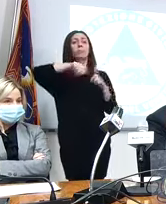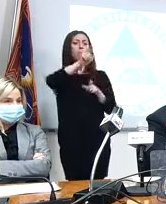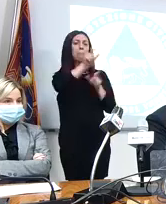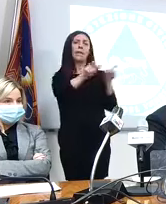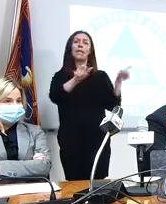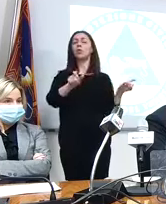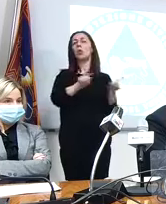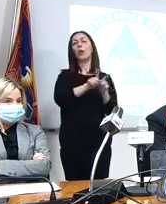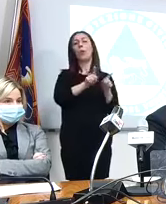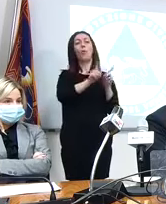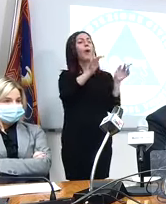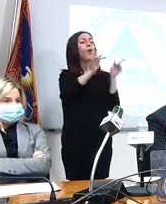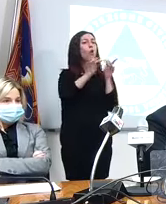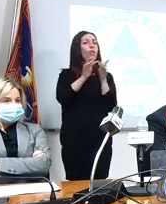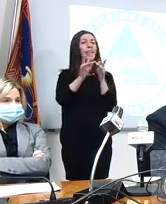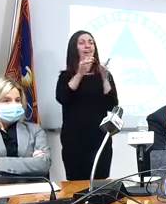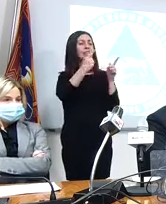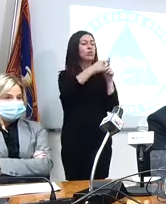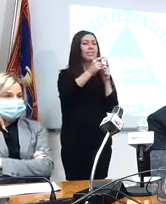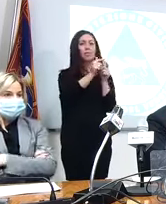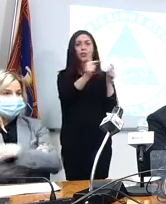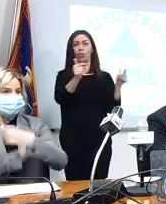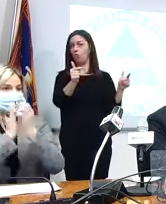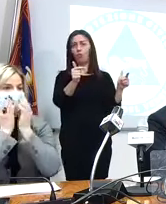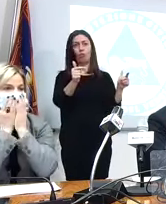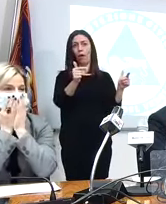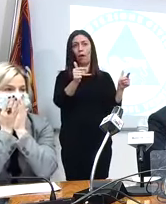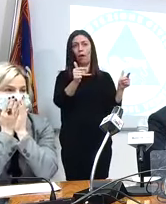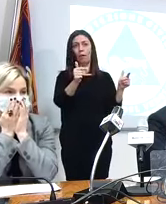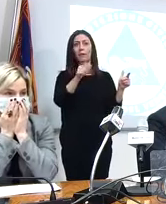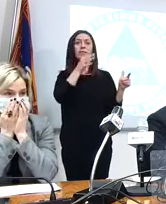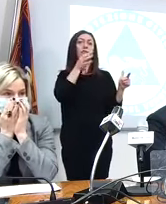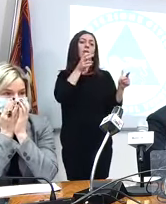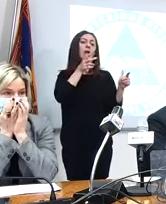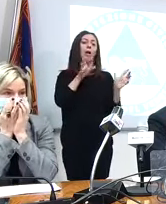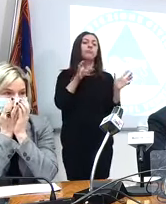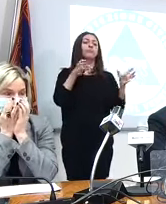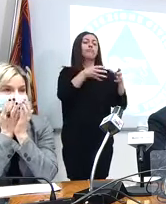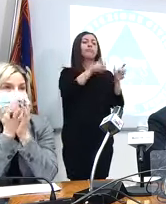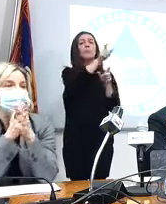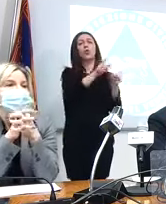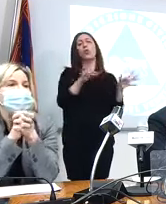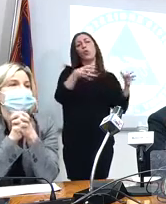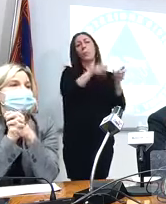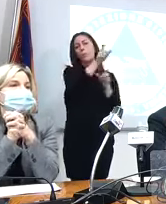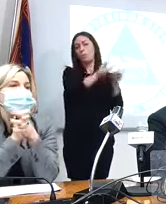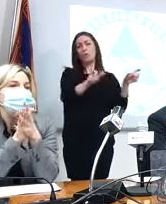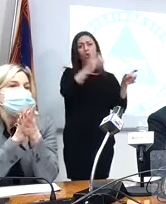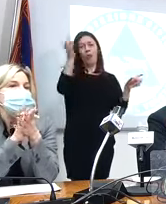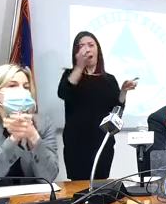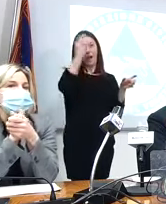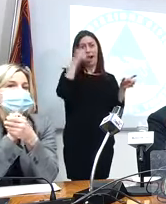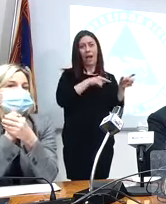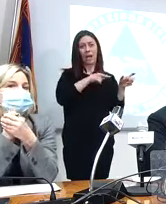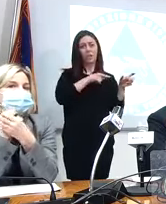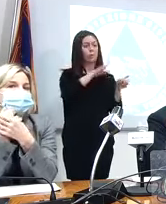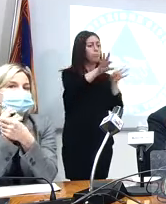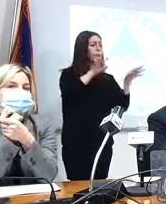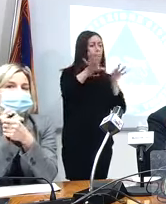quindi quello che si dice un campione, diciamo, indifferenziato, randomizzato, casuale,